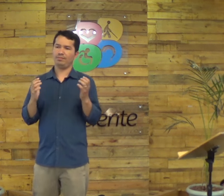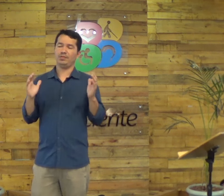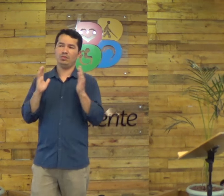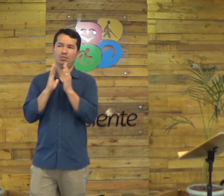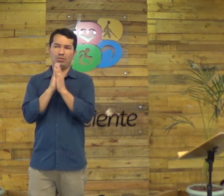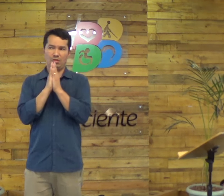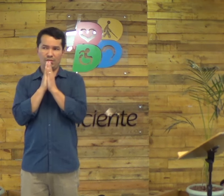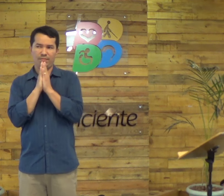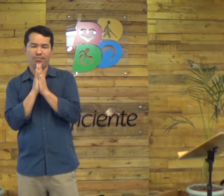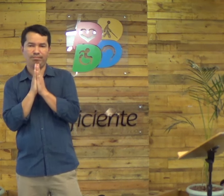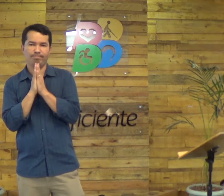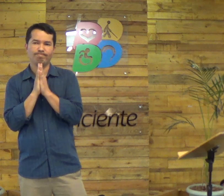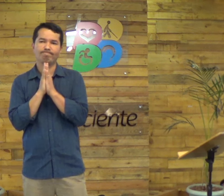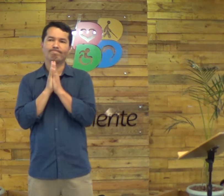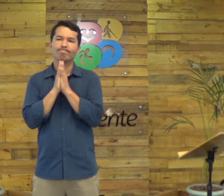Hoje, eu queria orar com vocês,